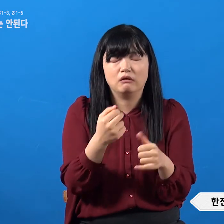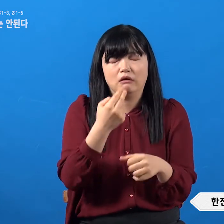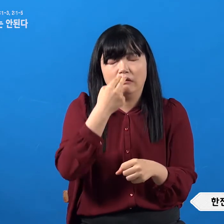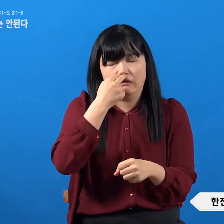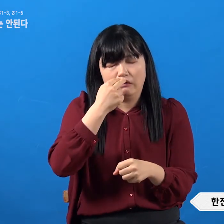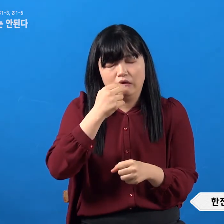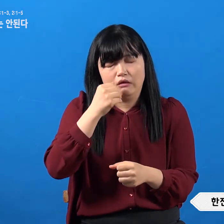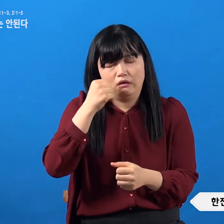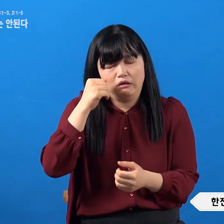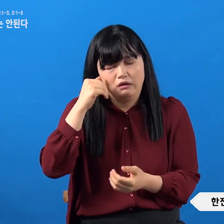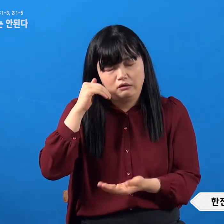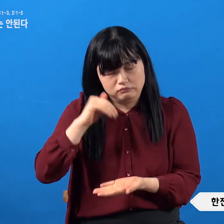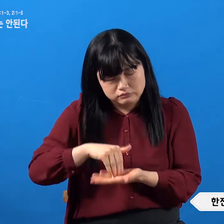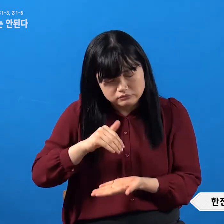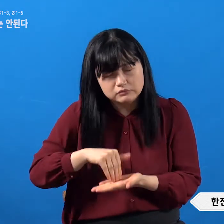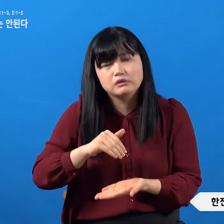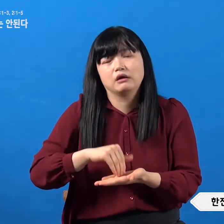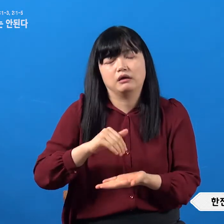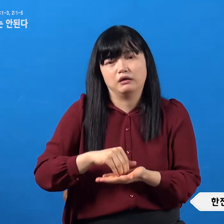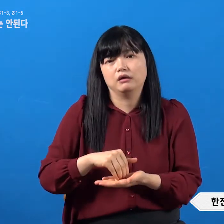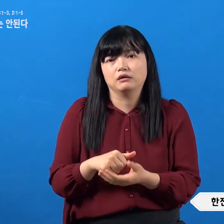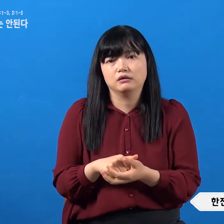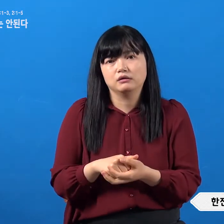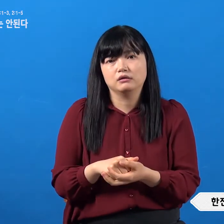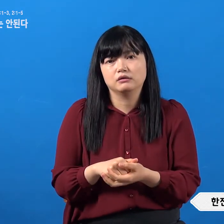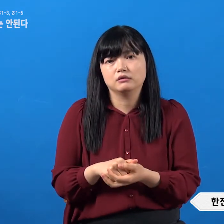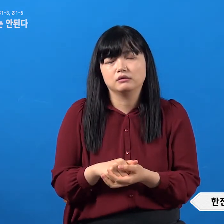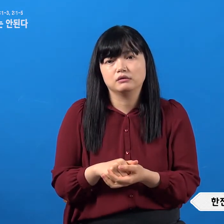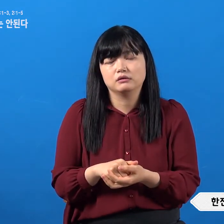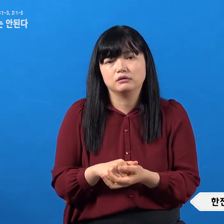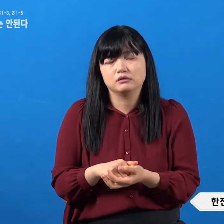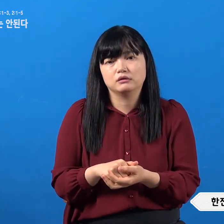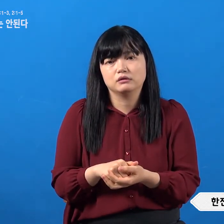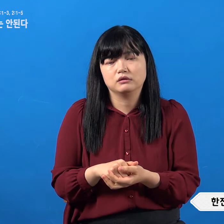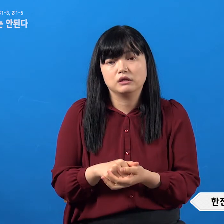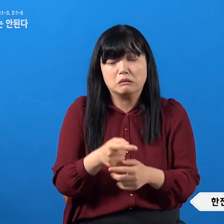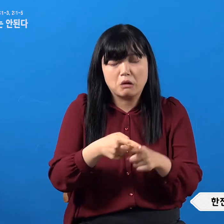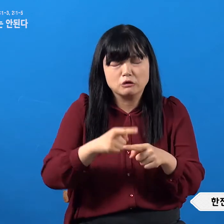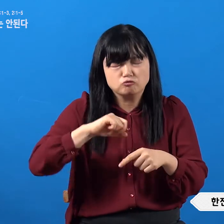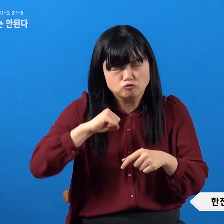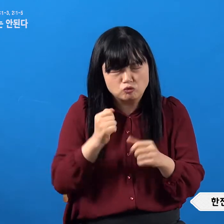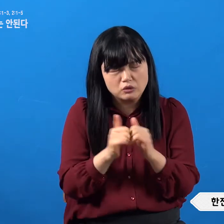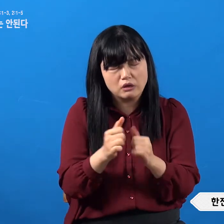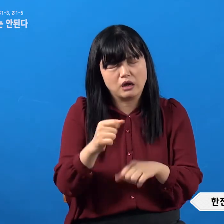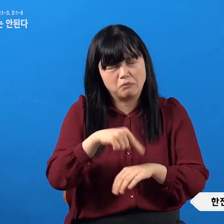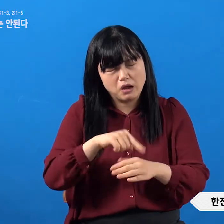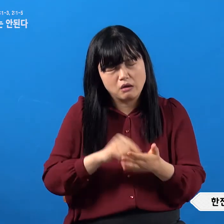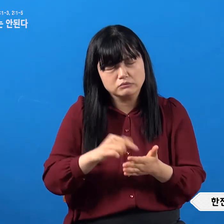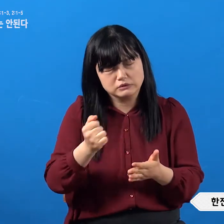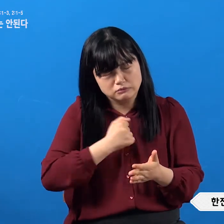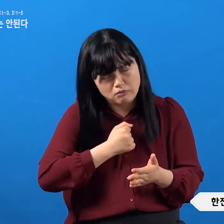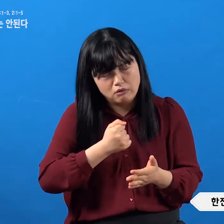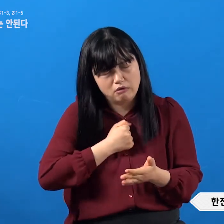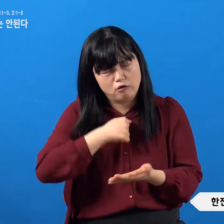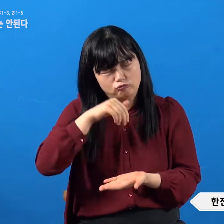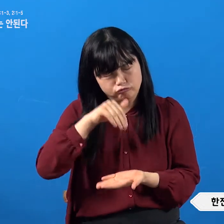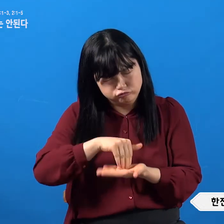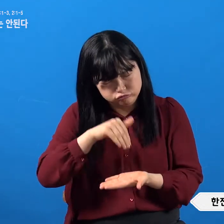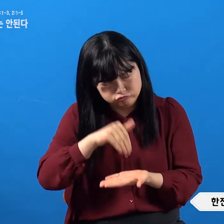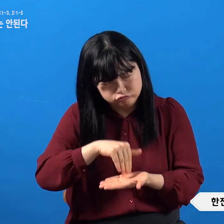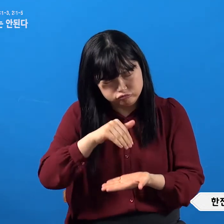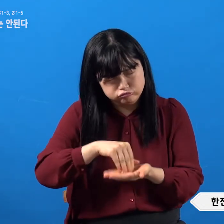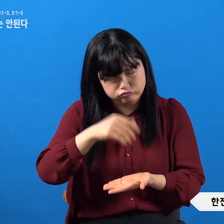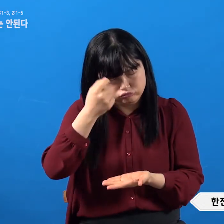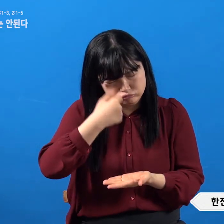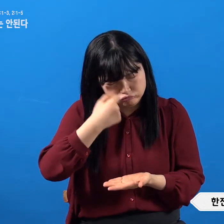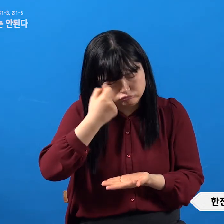회한의 울음소리입니다. 절반의 순종밖에 하지 못한 사람들이 가슴을 치면서 후회하는